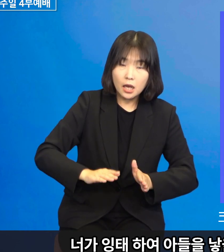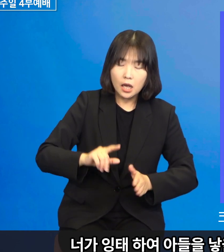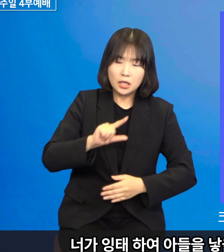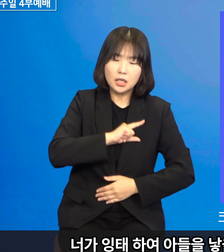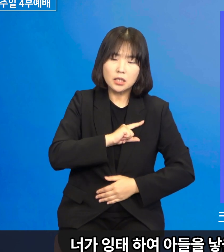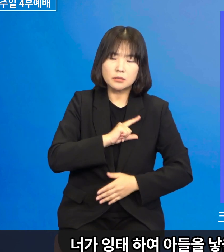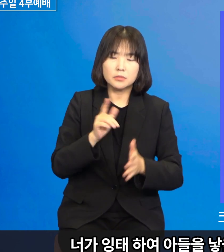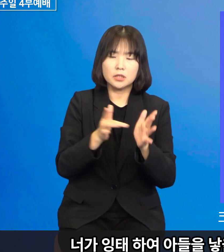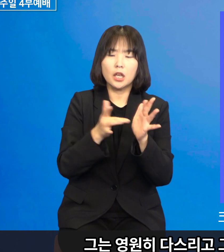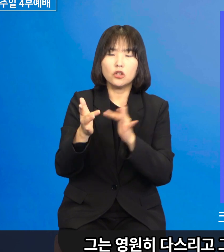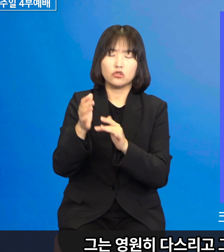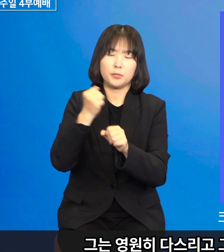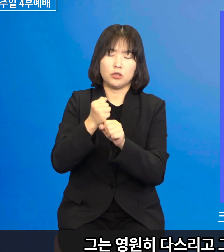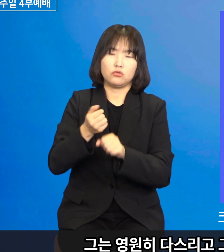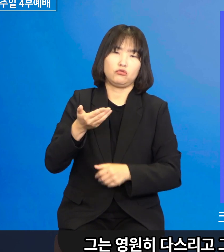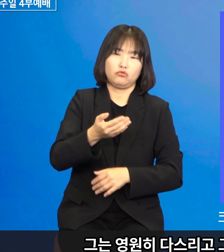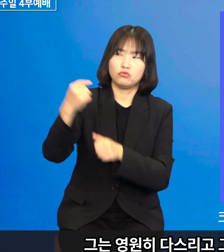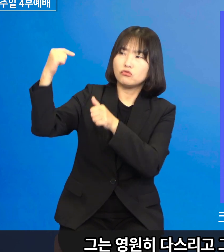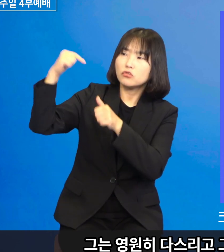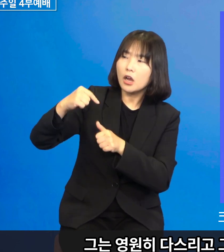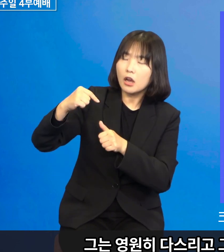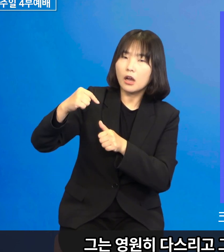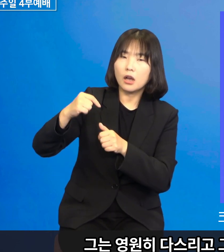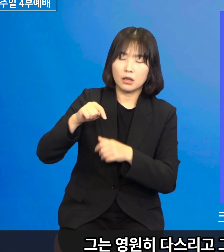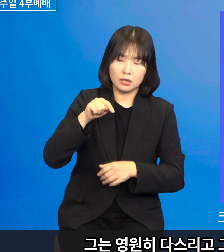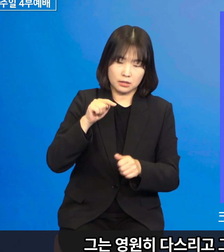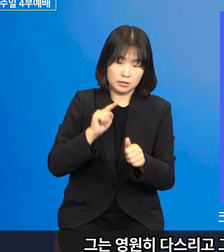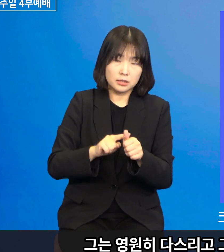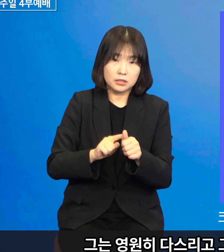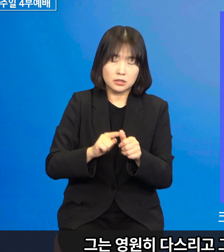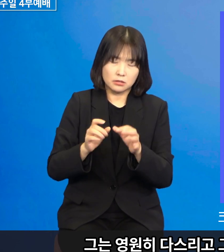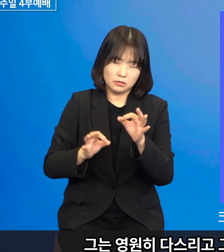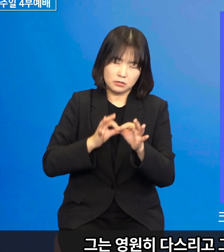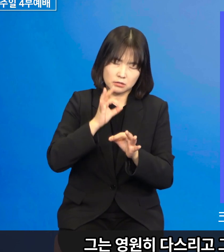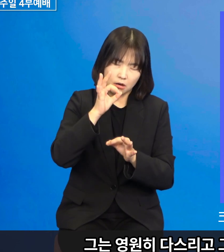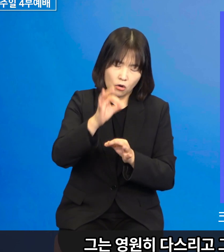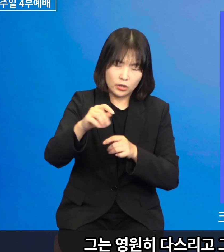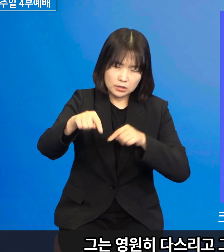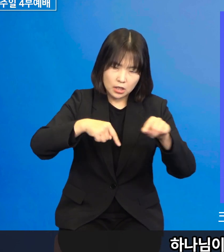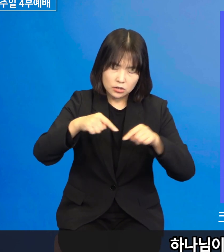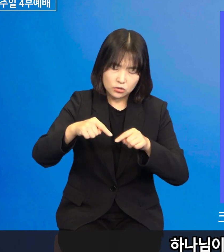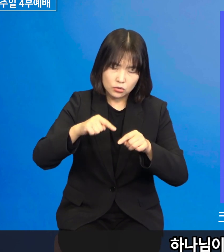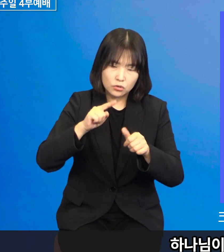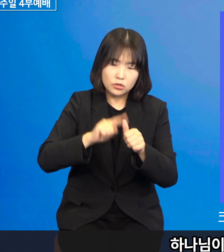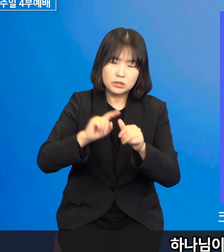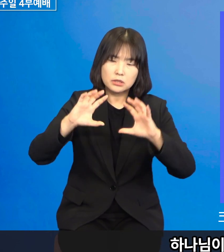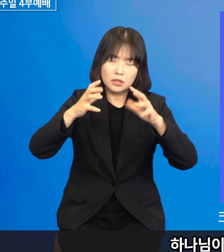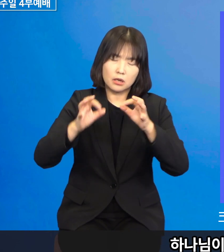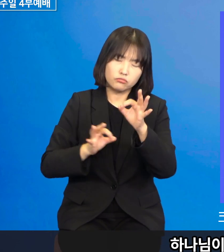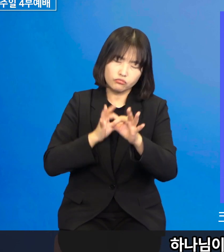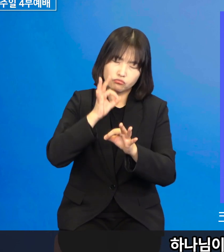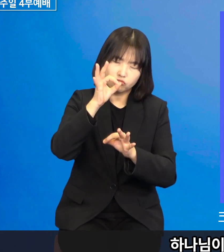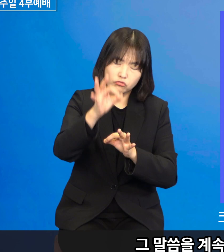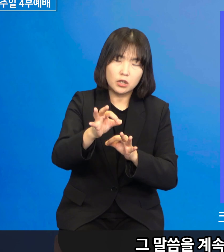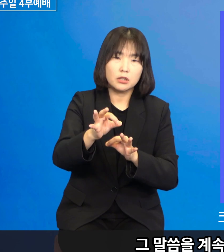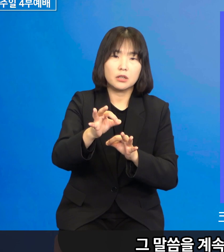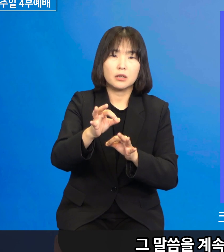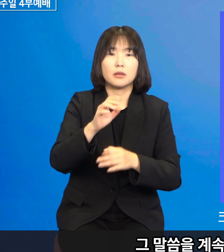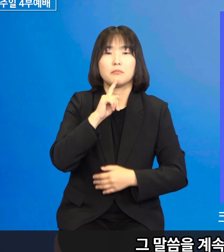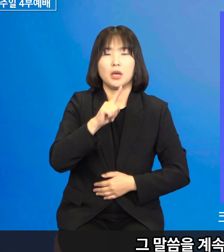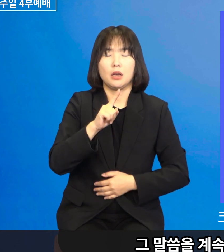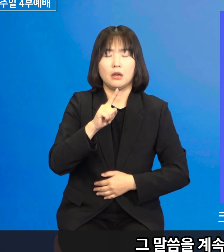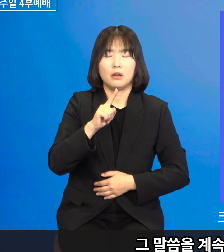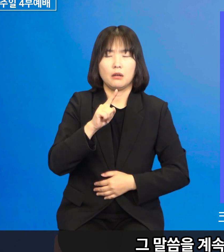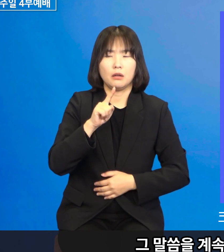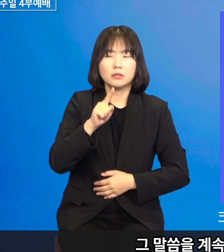이름을 예수라고 해라. 그는 영원히 다스리고 그의 나라는 무궁할 것이다. 하나님이라는 겁니다. 그